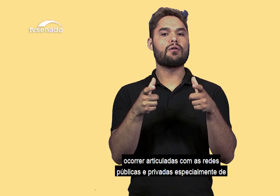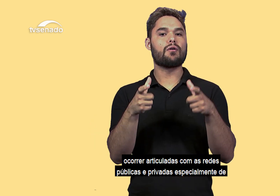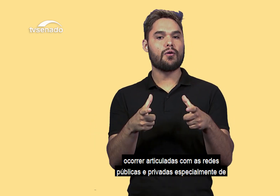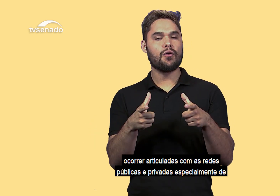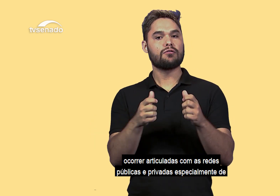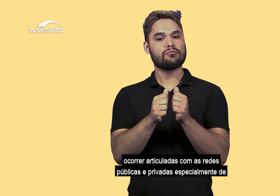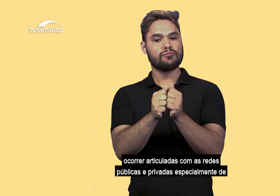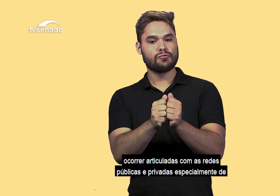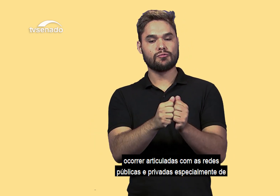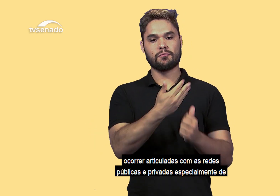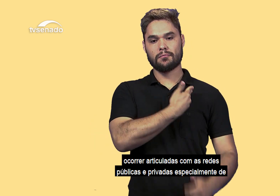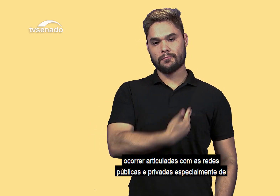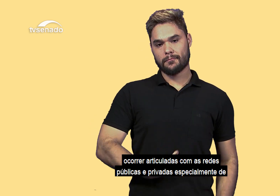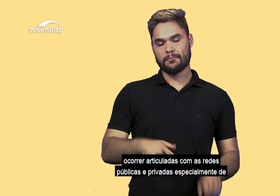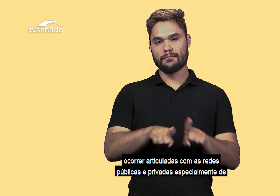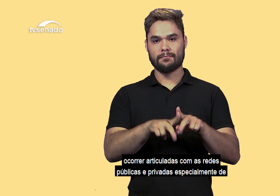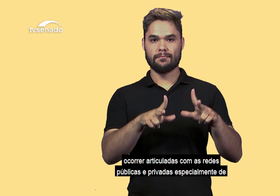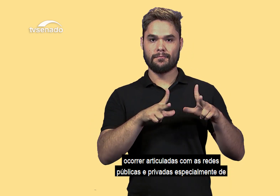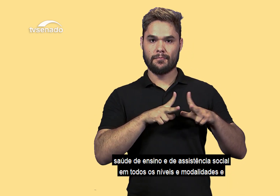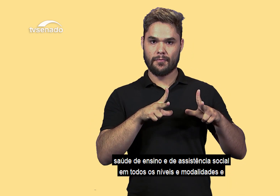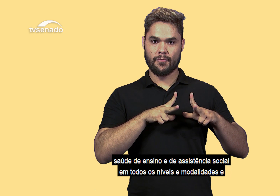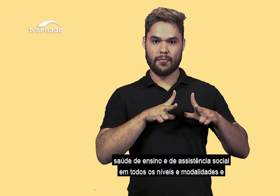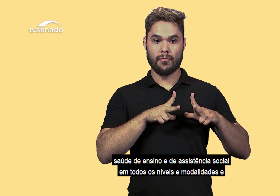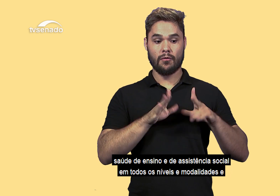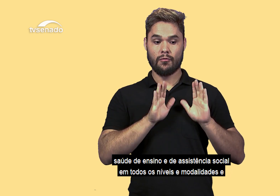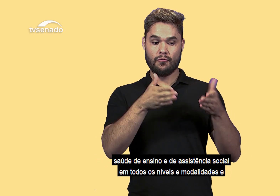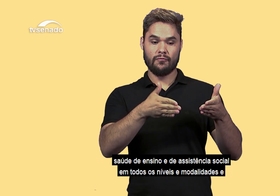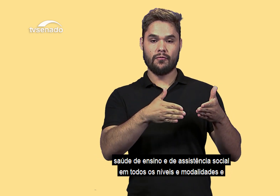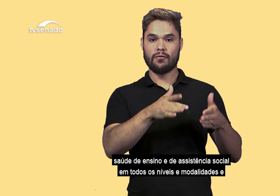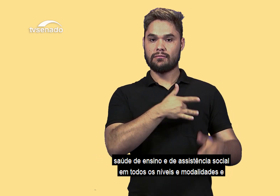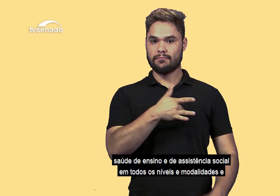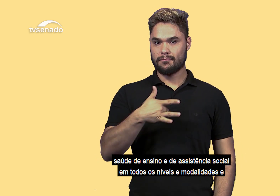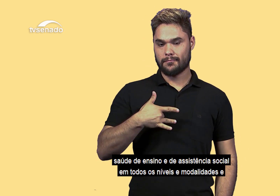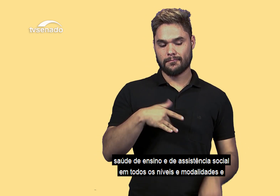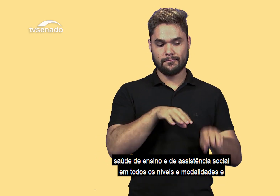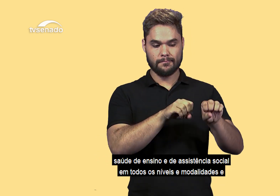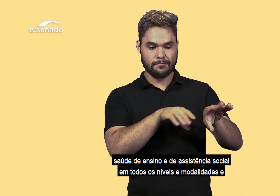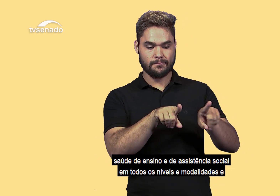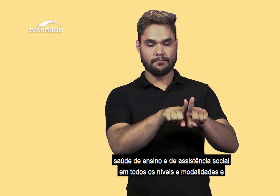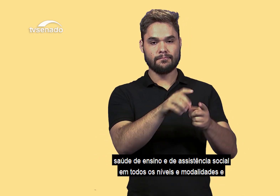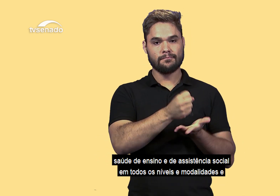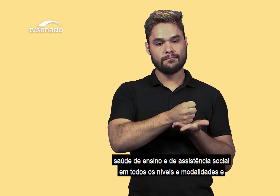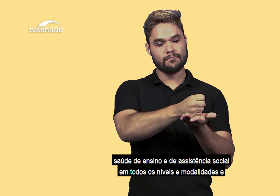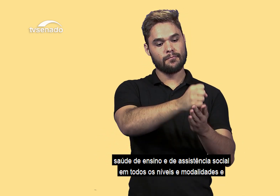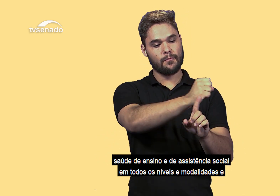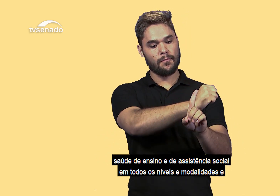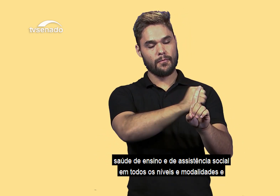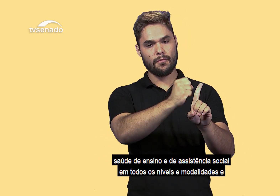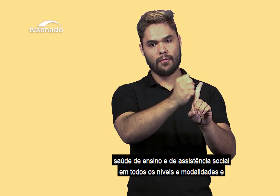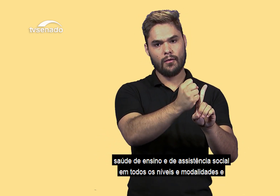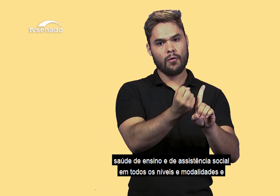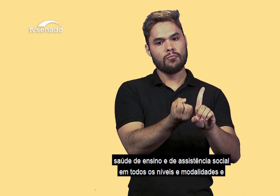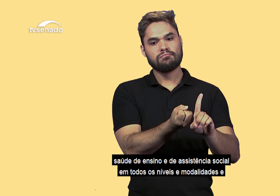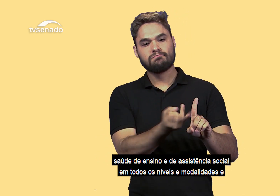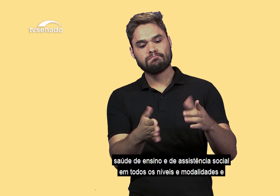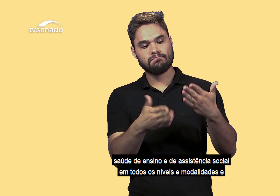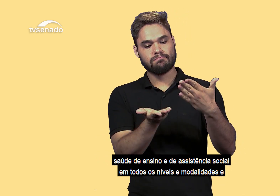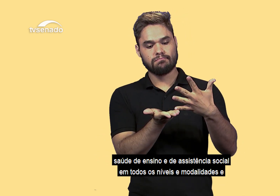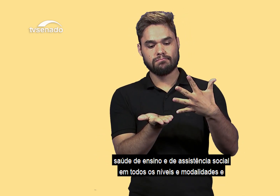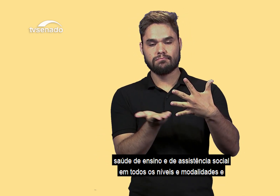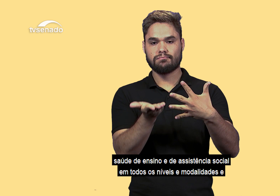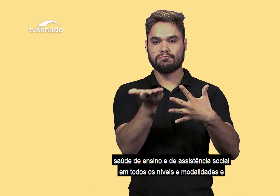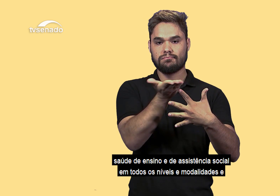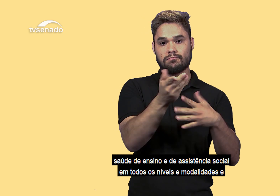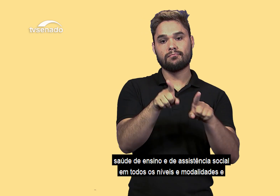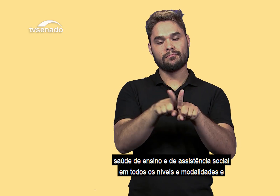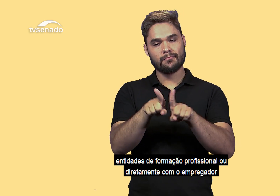redes públicas e privadas, especialmente de saúde, de ensino e de assistência social, em todos os níveis